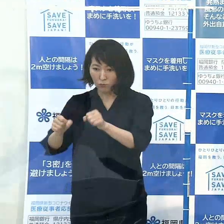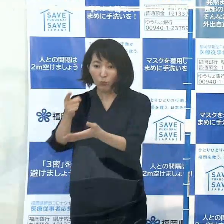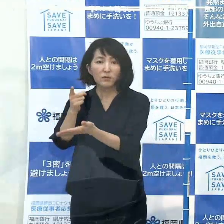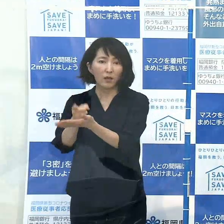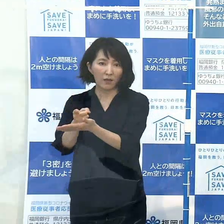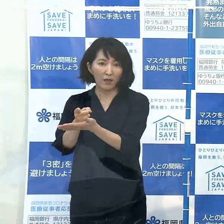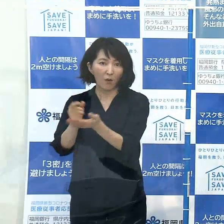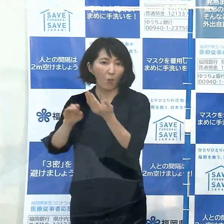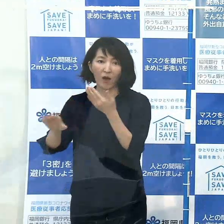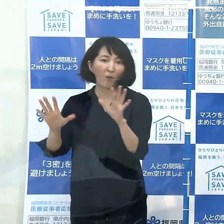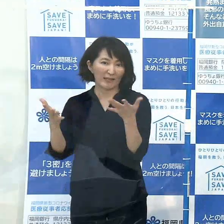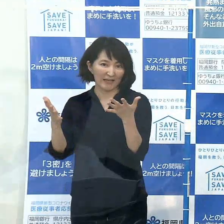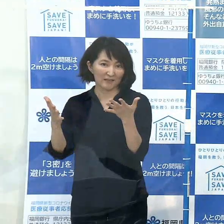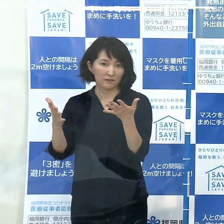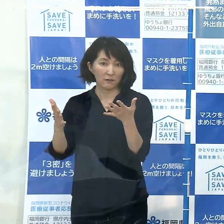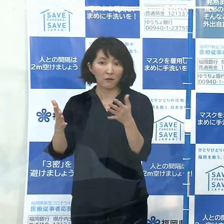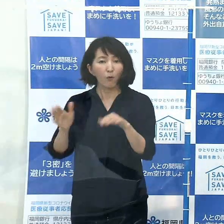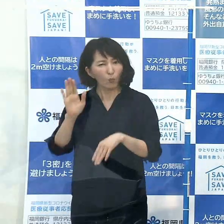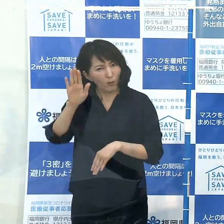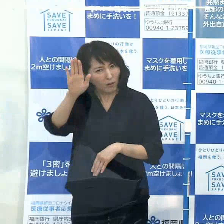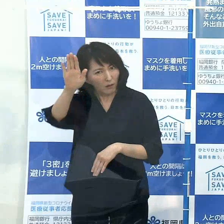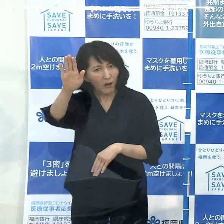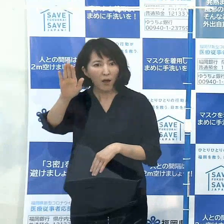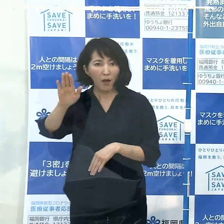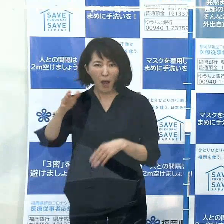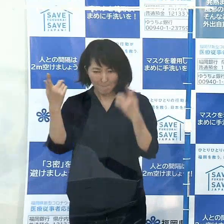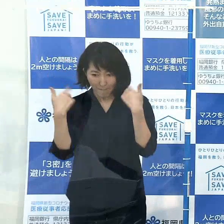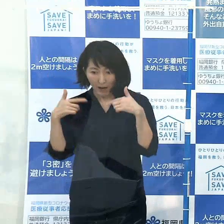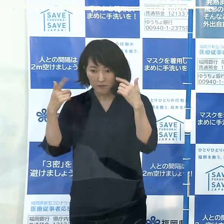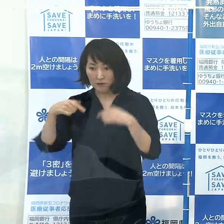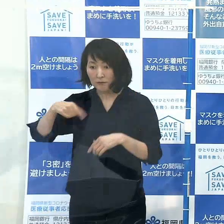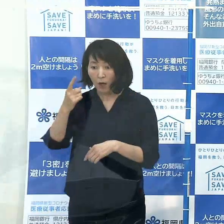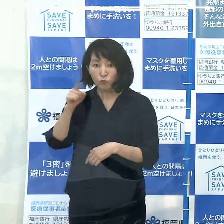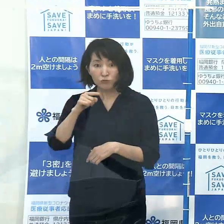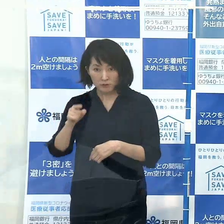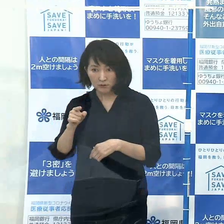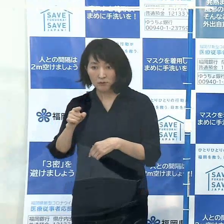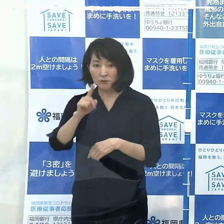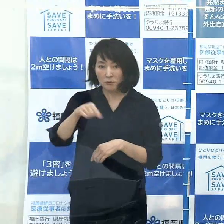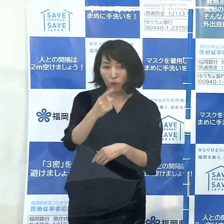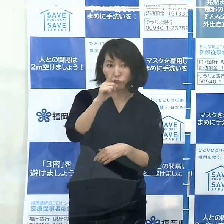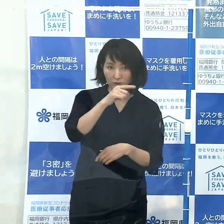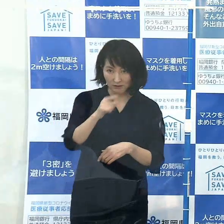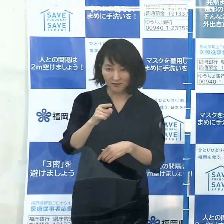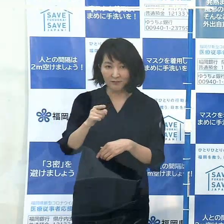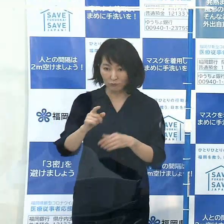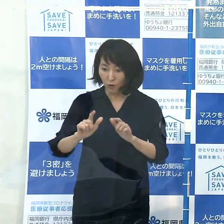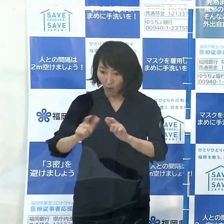確保できてない状況だと思うんですけれども、これから100人単位で毎日仮に増えていった場合、すぐ